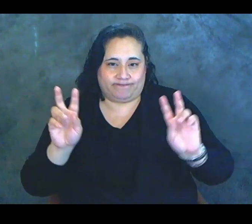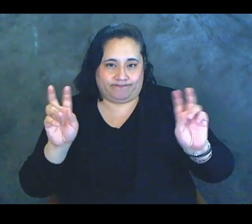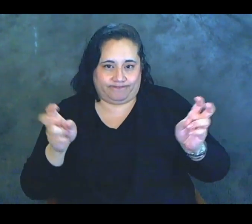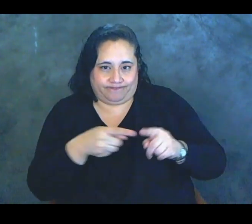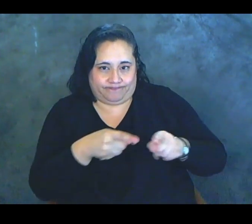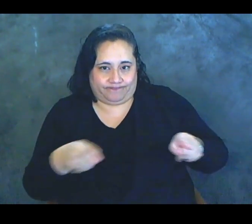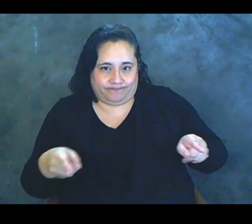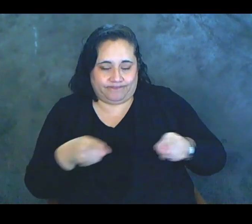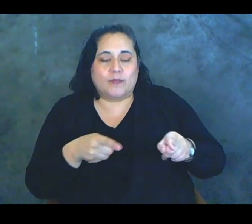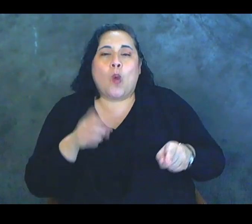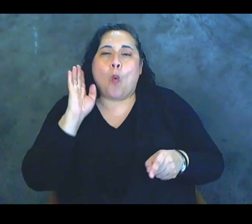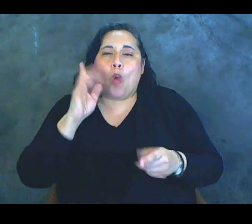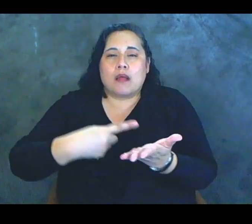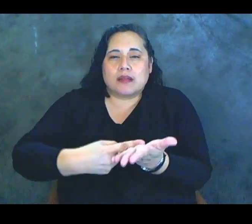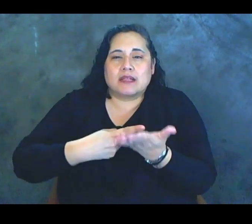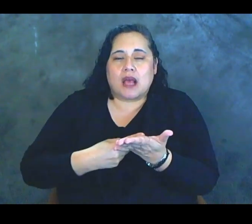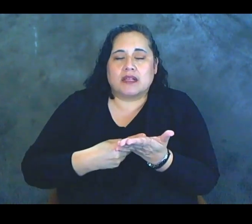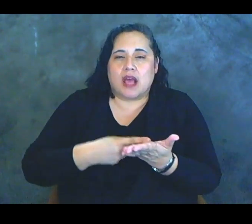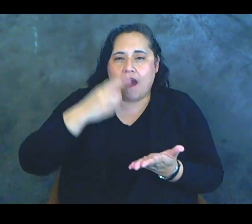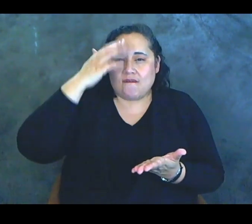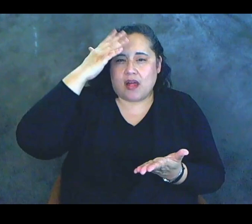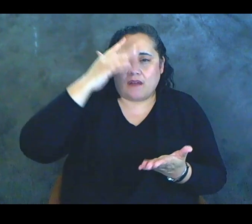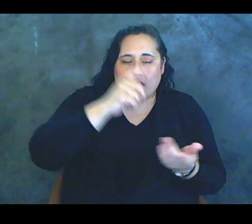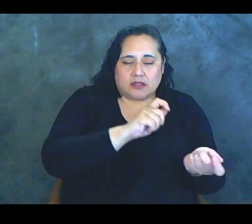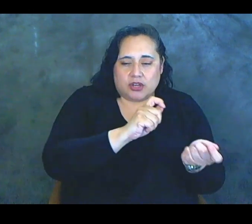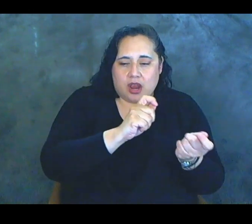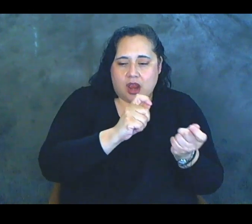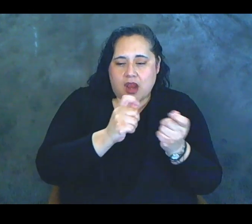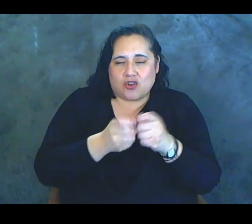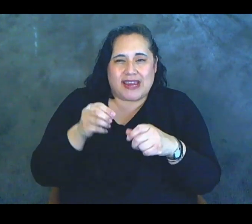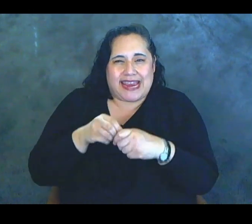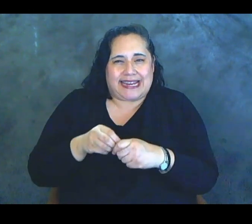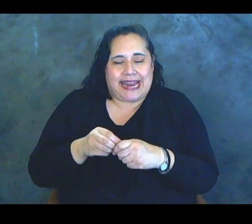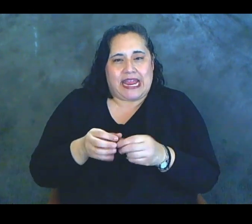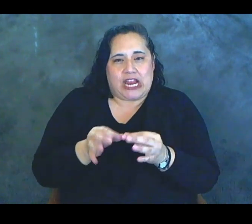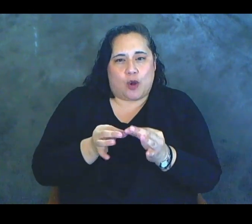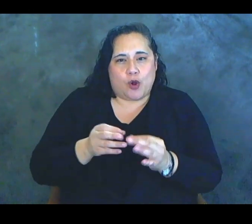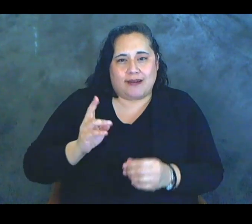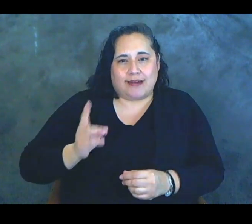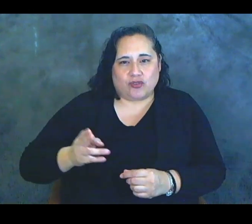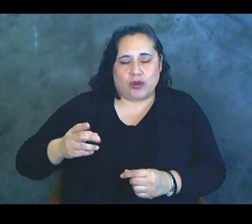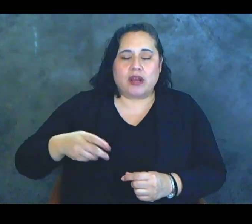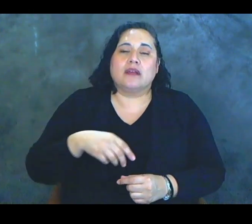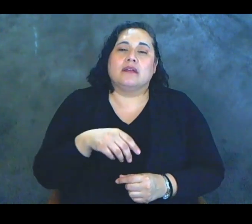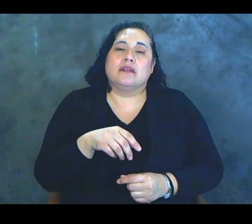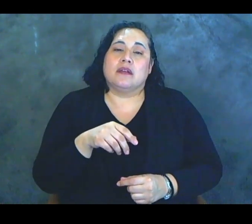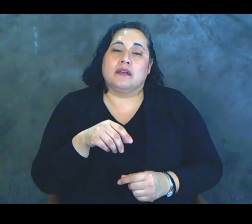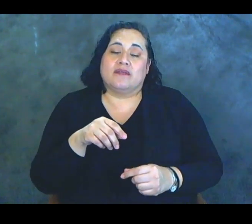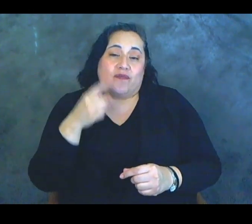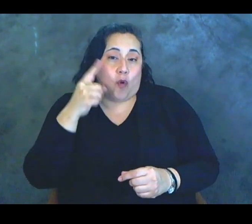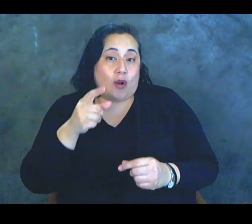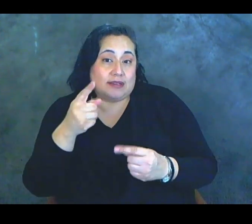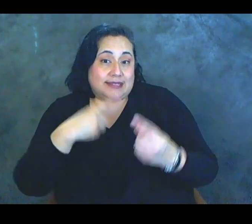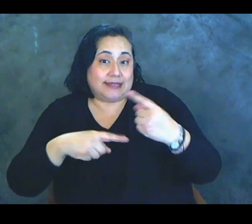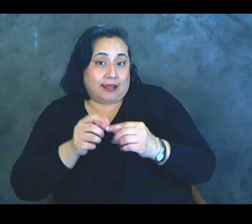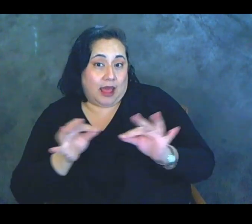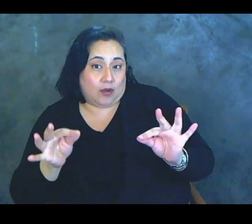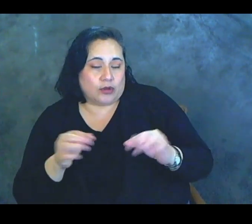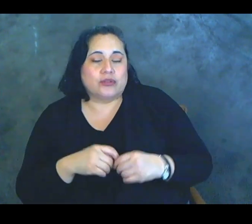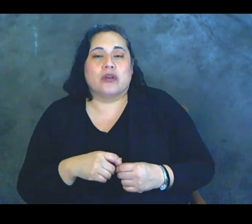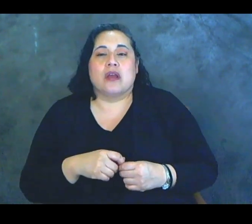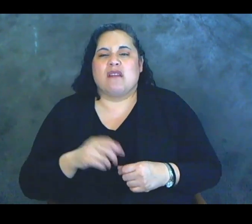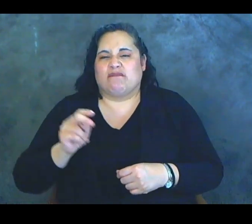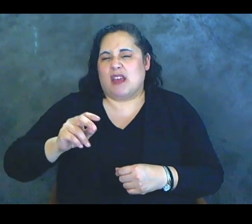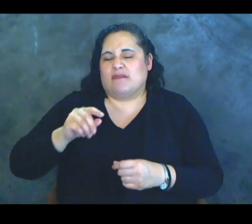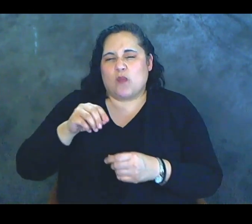cambios filosóficos en la historia de interpretación de lengua de señas en Norteamérica.